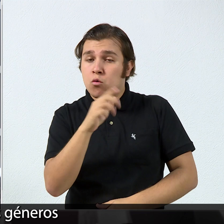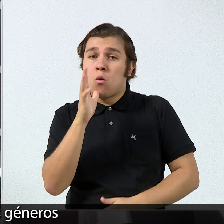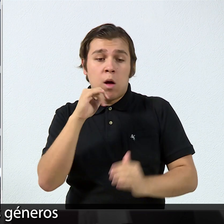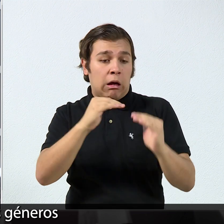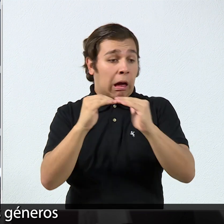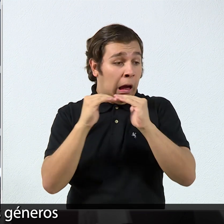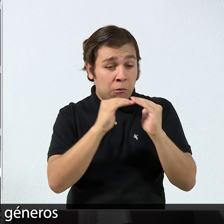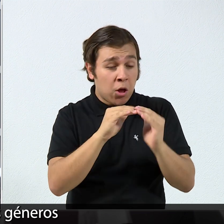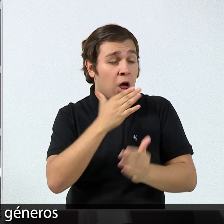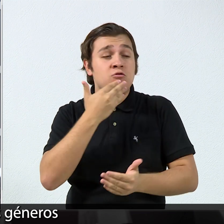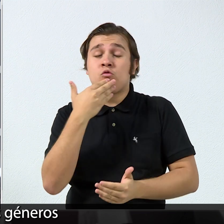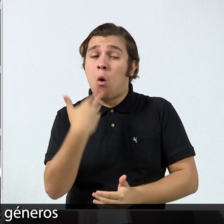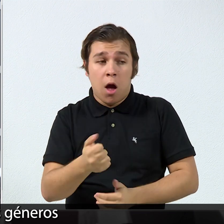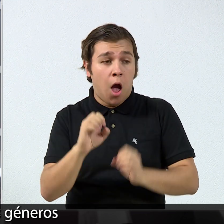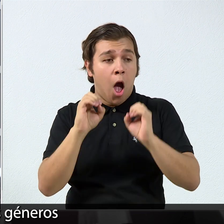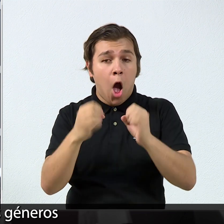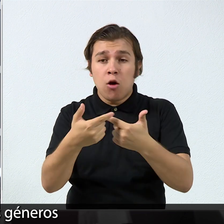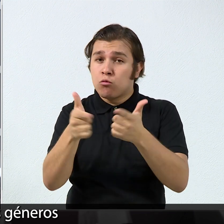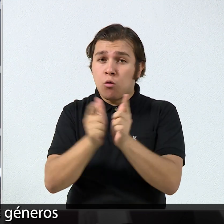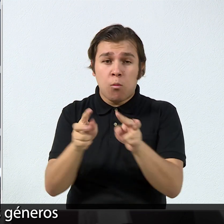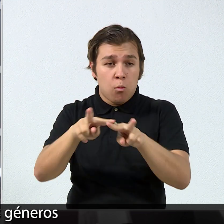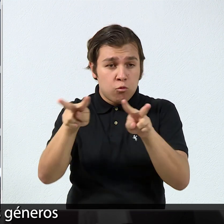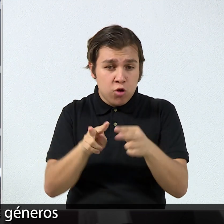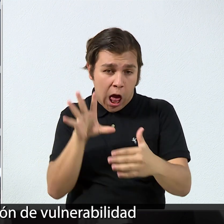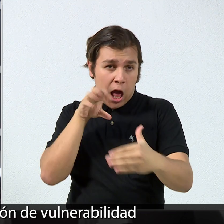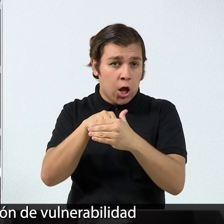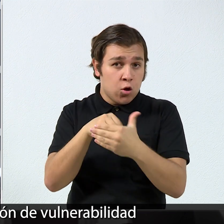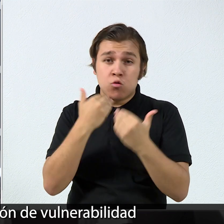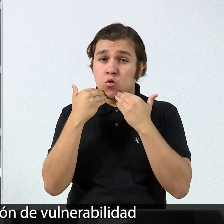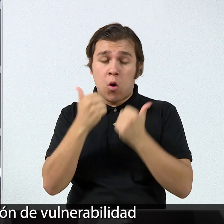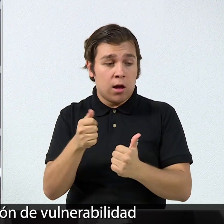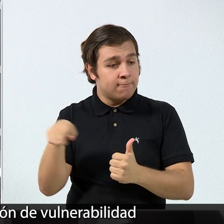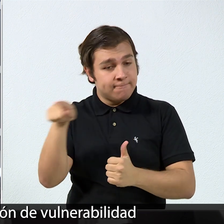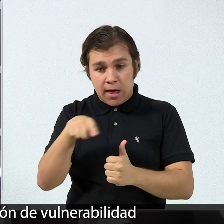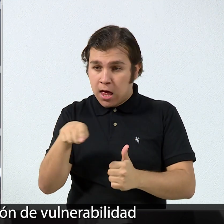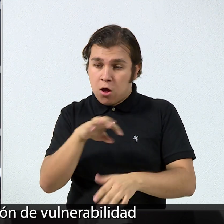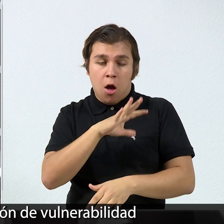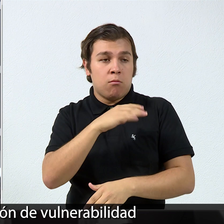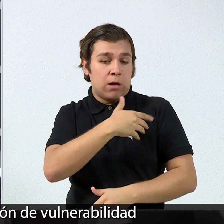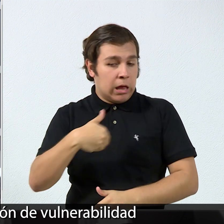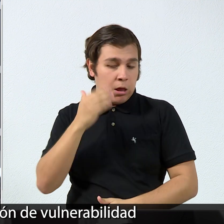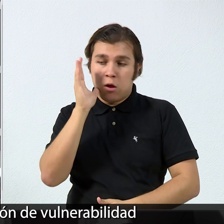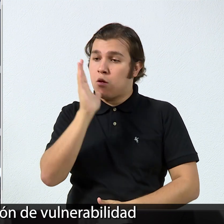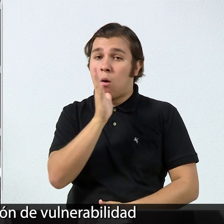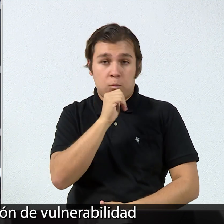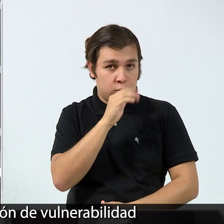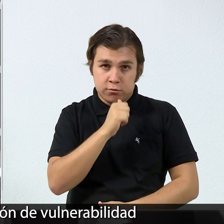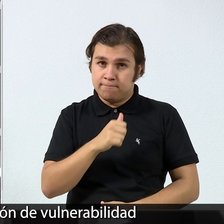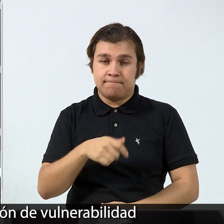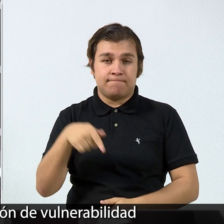los géneros o con las disposiciones para la inclusión de grupos en situación de vulnerabilidad